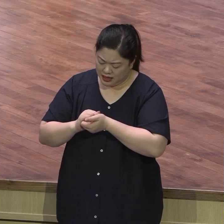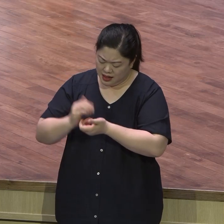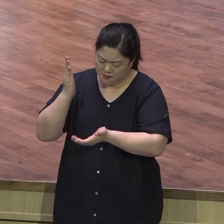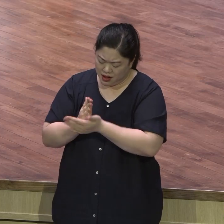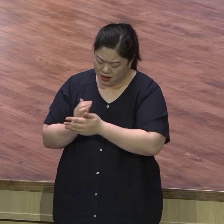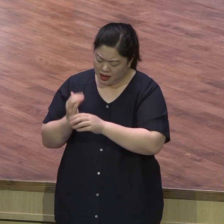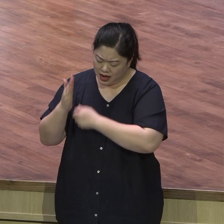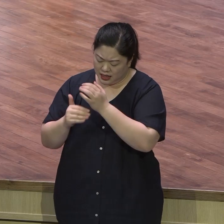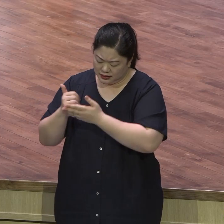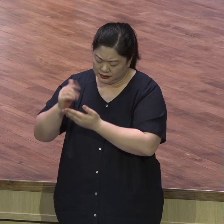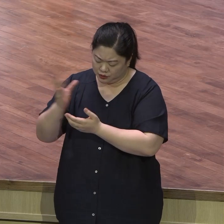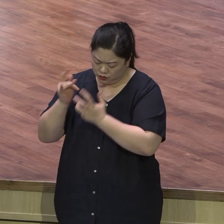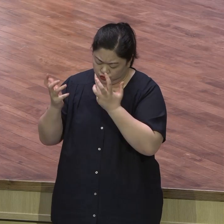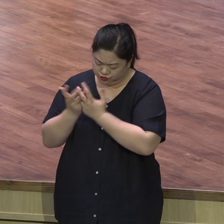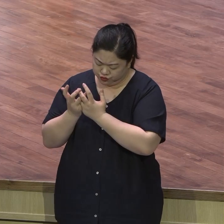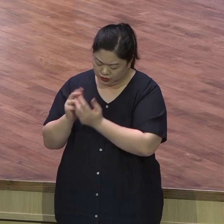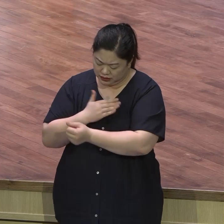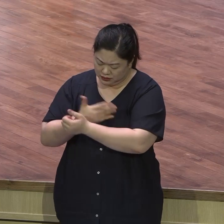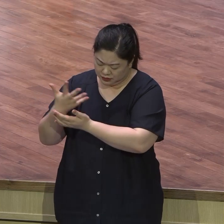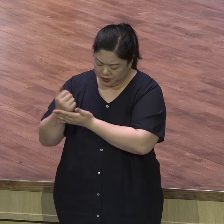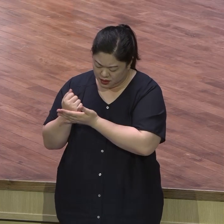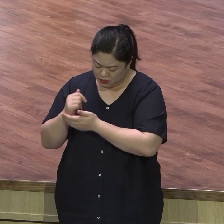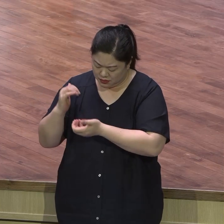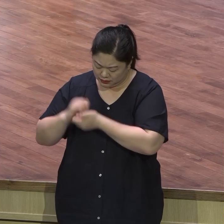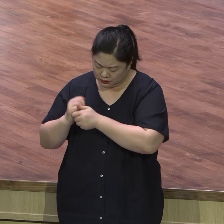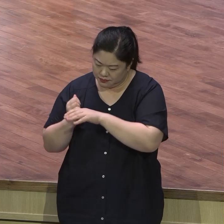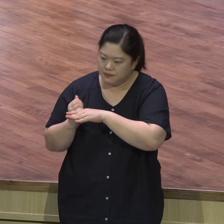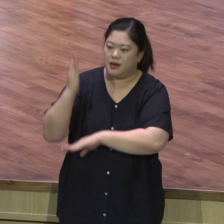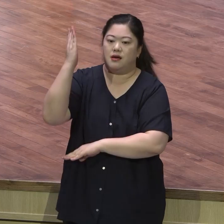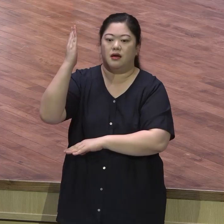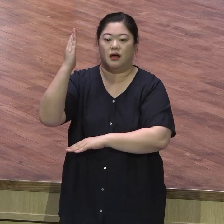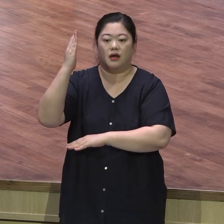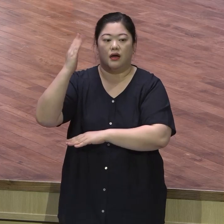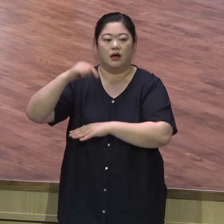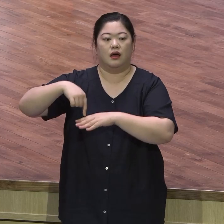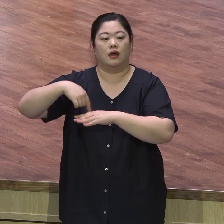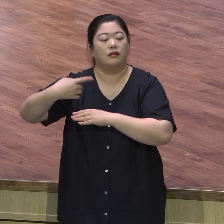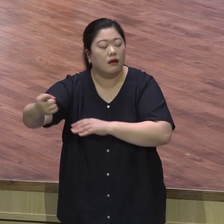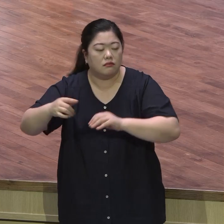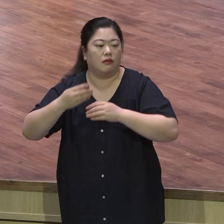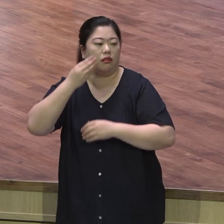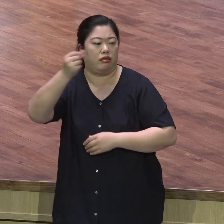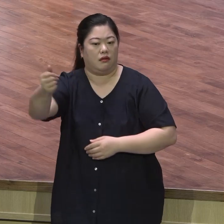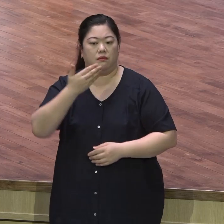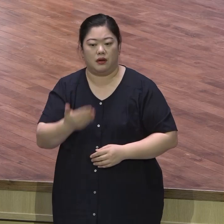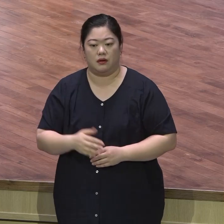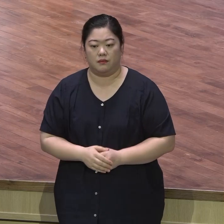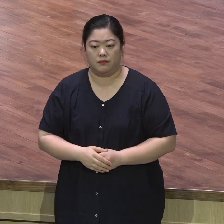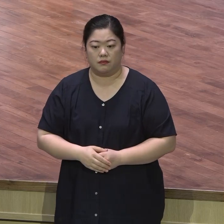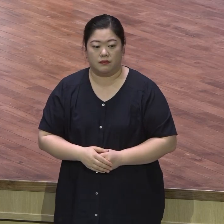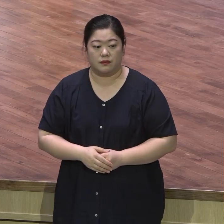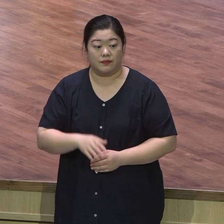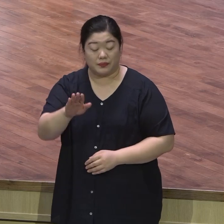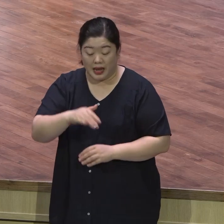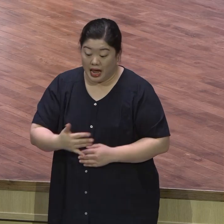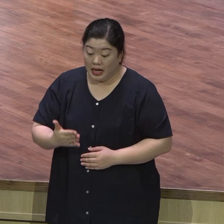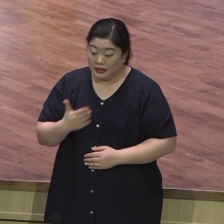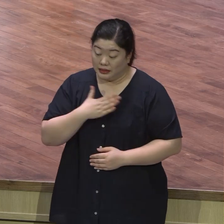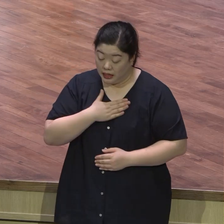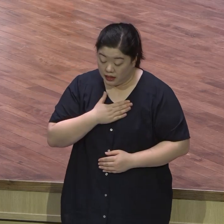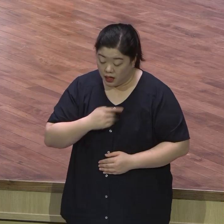우리가 뭘 합니까 뭔 가진 게 있고 뭐 아는 게 있어가지고 무슨 힘이 있어 2, 3, 7자로 살리고 1만 4천 종족의 보험을